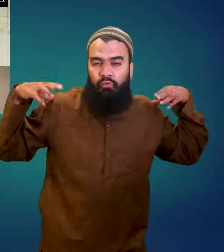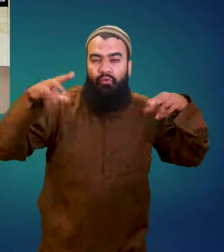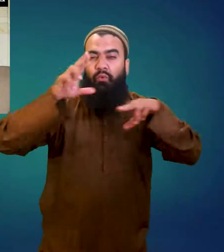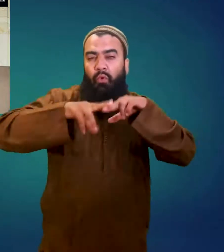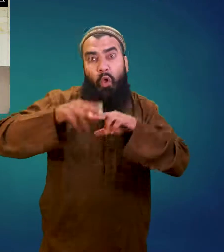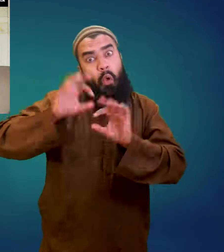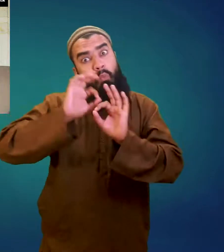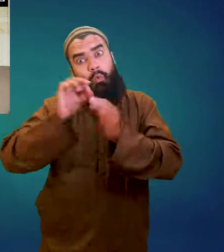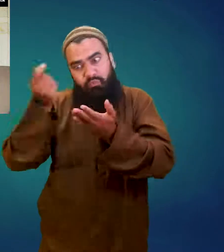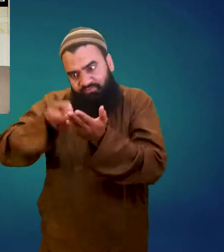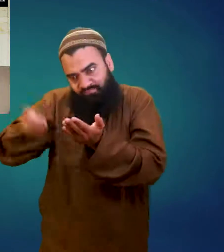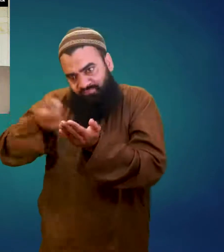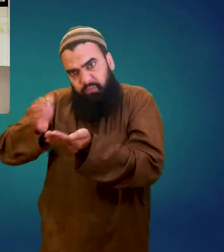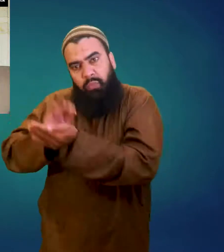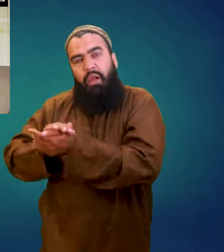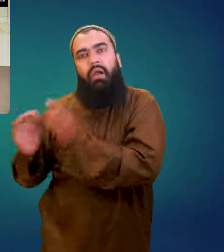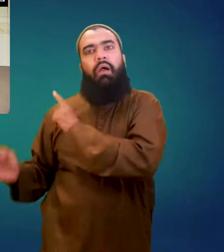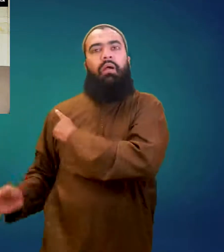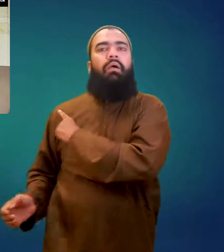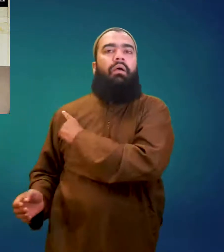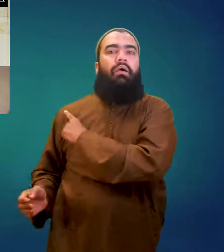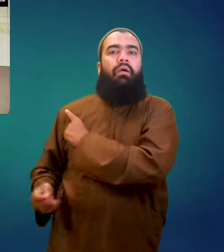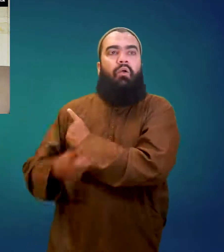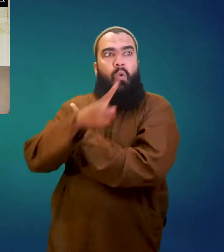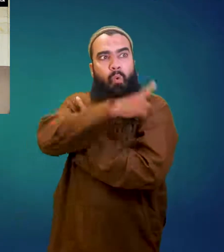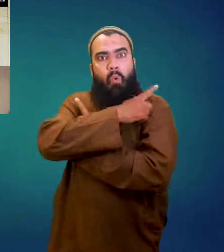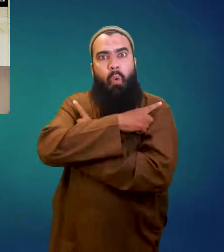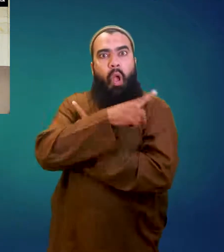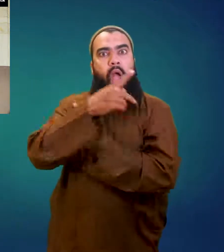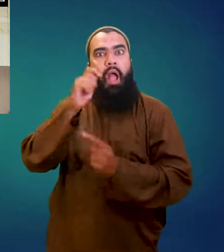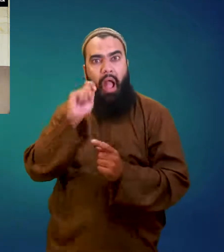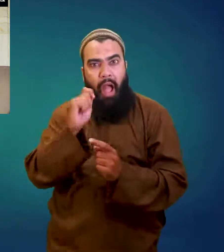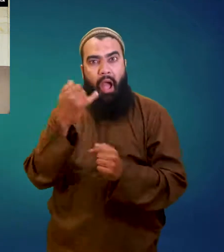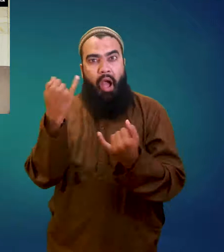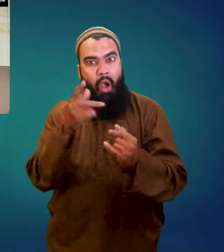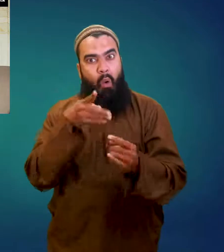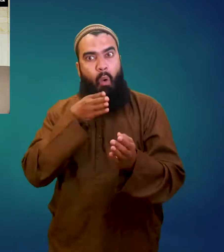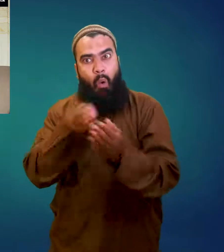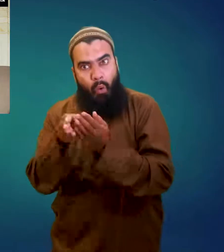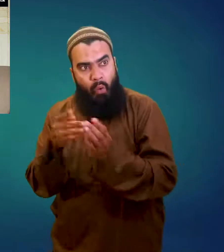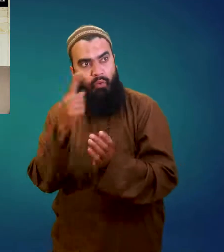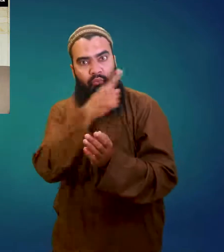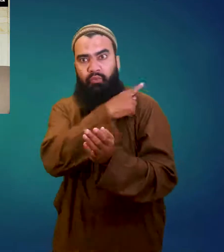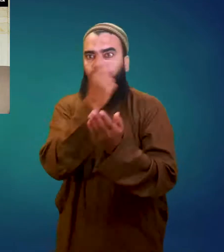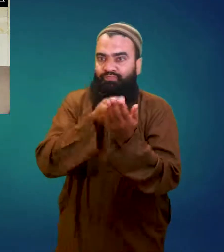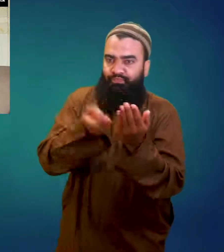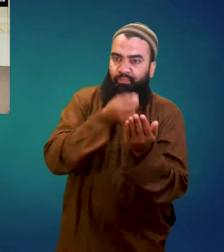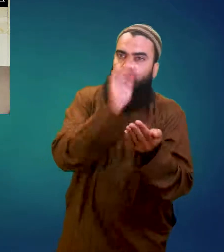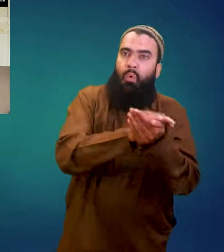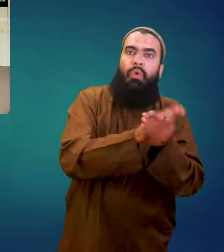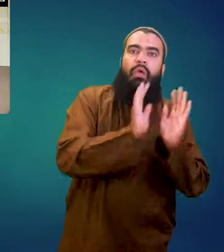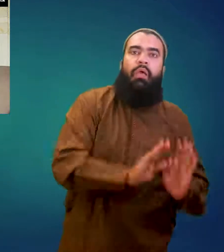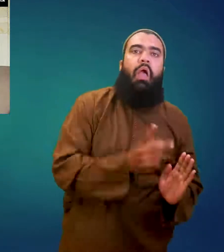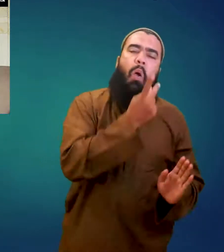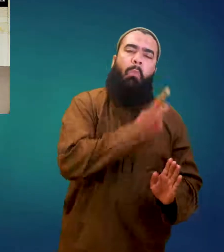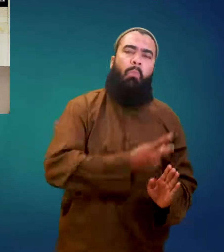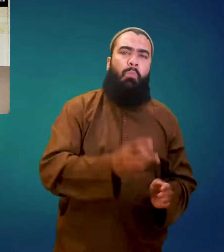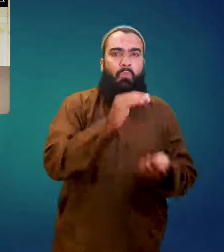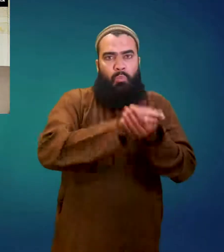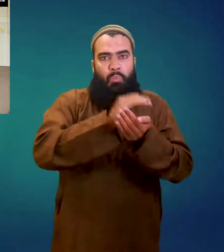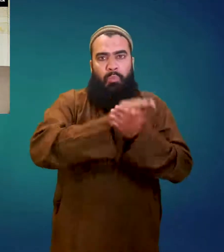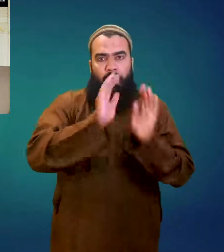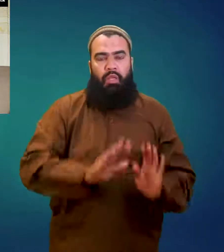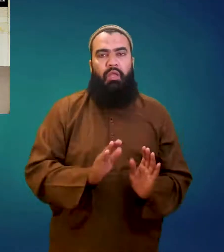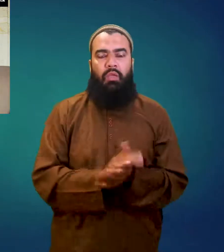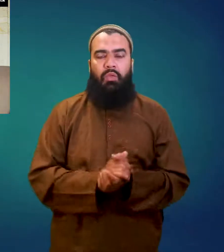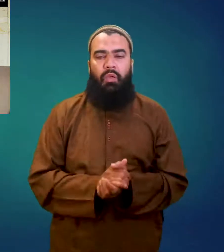نے فرمایا کہ وہ قول کہ جس میں کوئی فائدہ ہو یا نقصان ہو، گناہ کا قول ہو یا ثواب کا قول